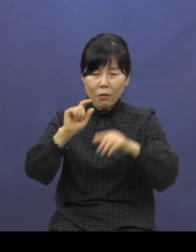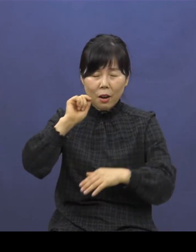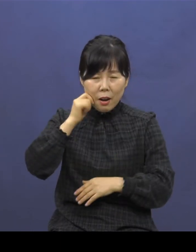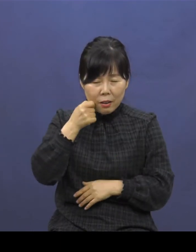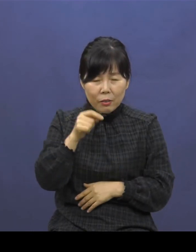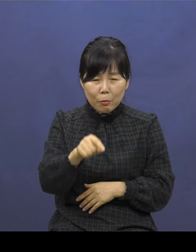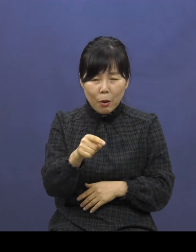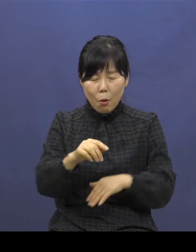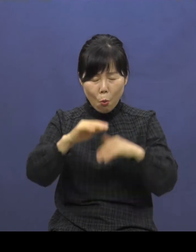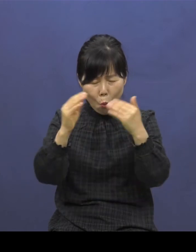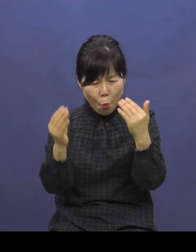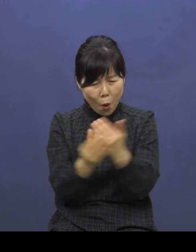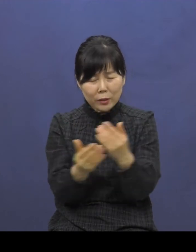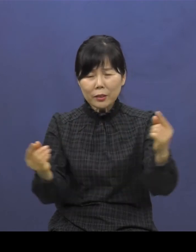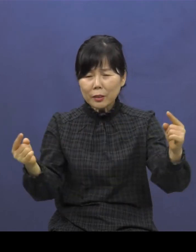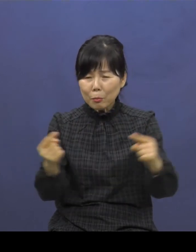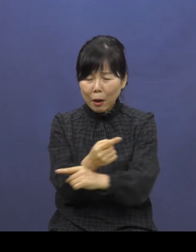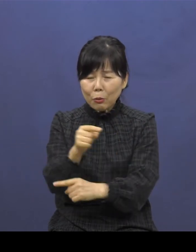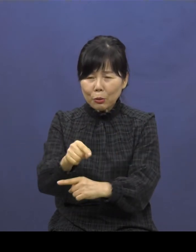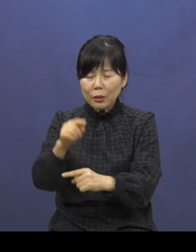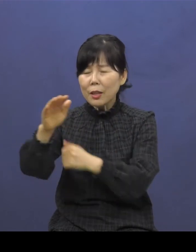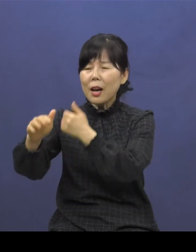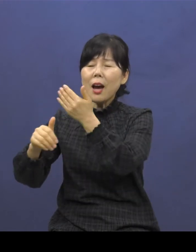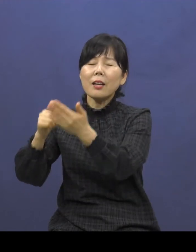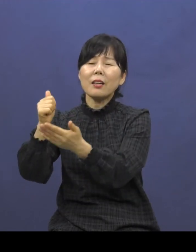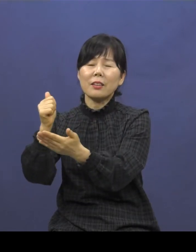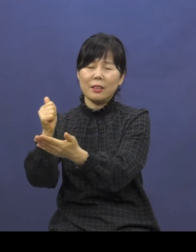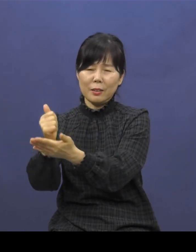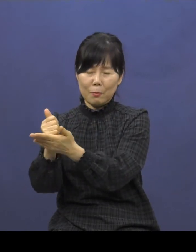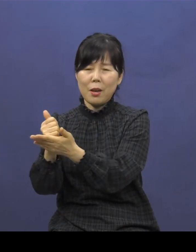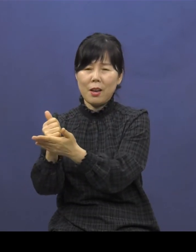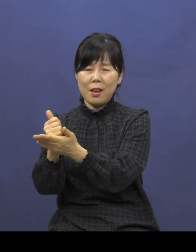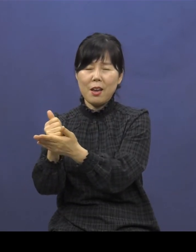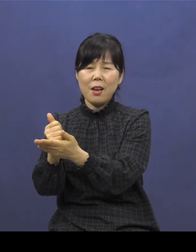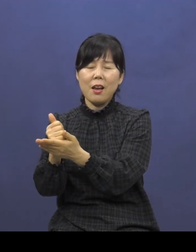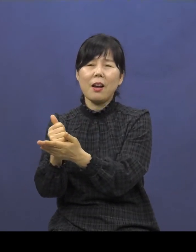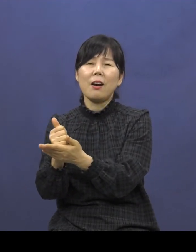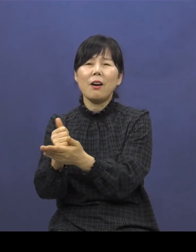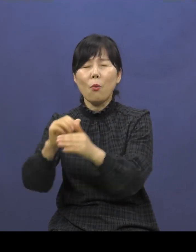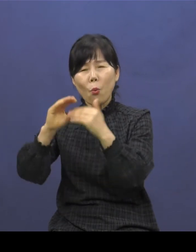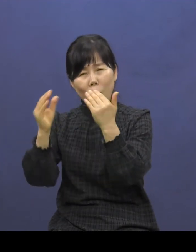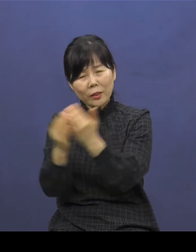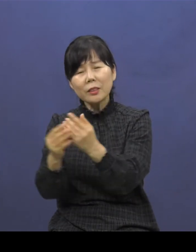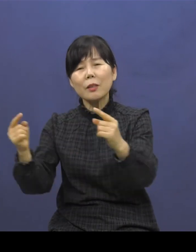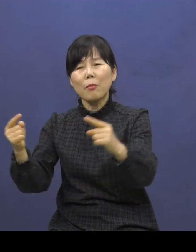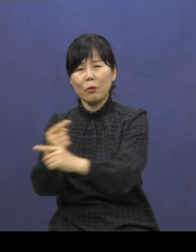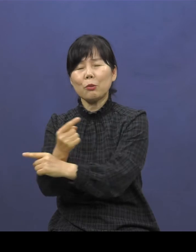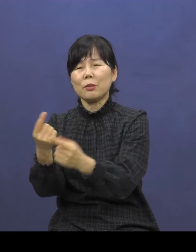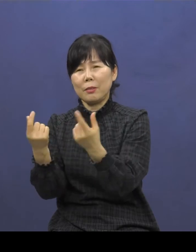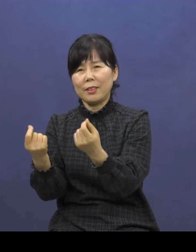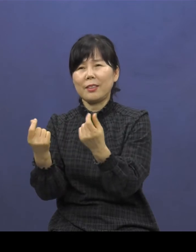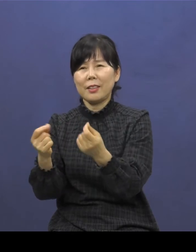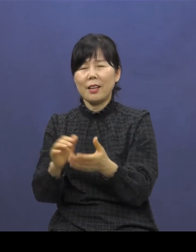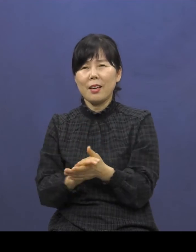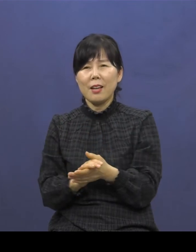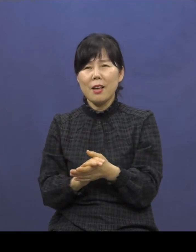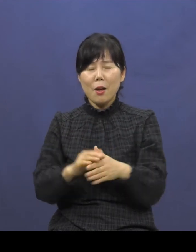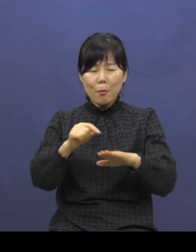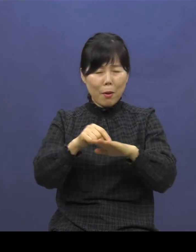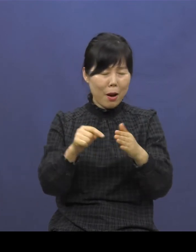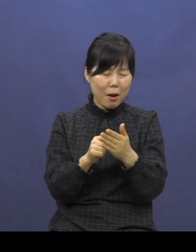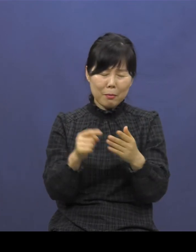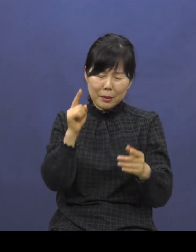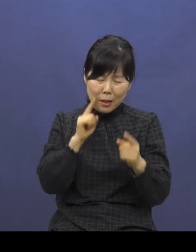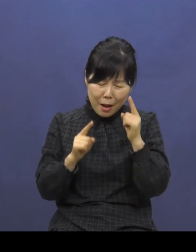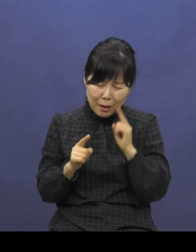모든 어려움과 고난을 뒤집는 하나님의 역전입니다. 아무리 어려워도, 아무리 힘들어도, 감당할 수 없어도, 마음이 상할